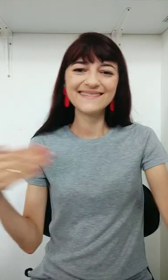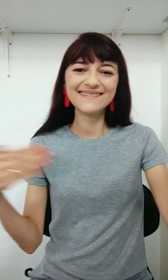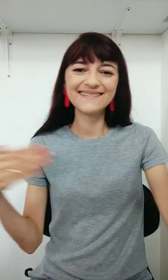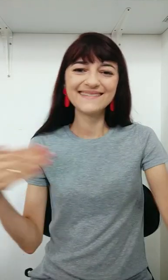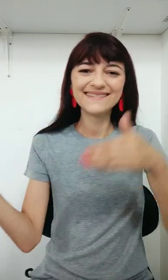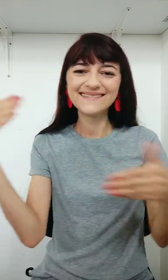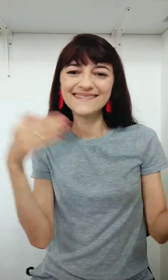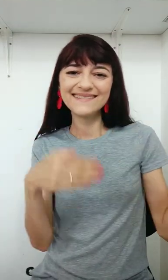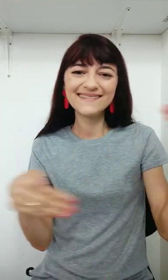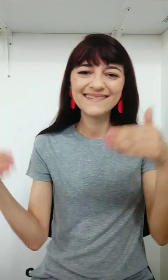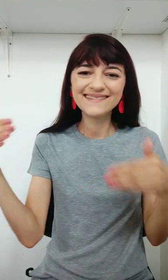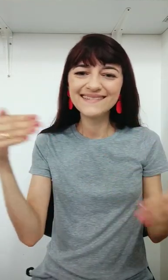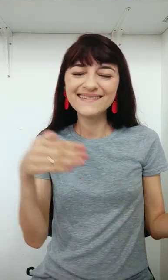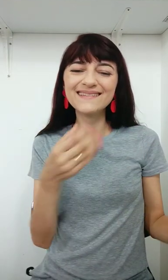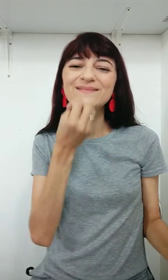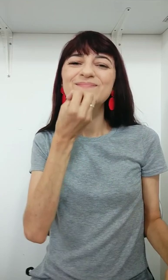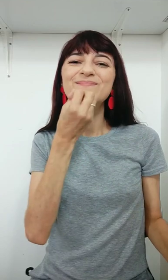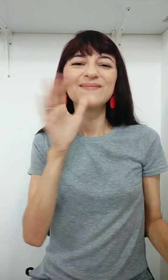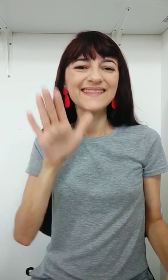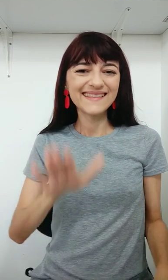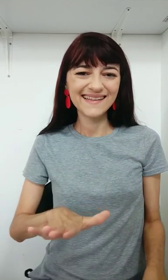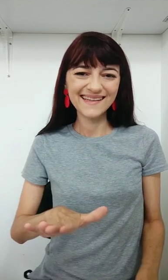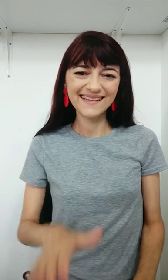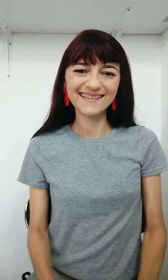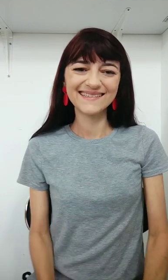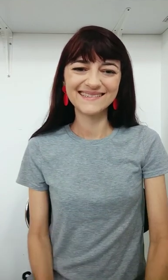Olá, chegando, que está entrando aí na nossa live.